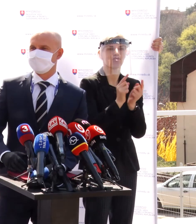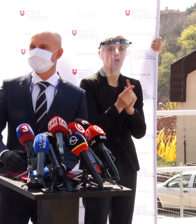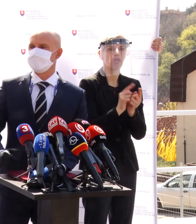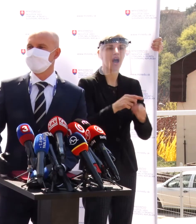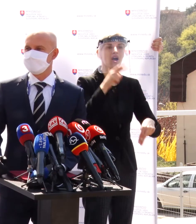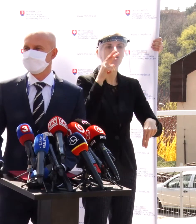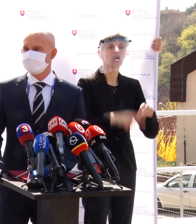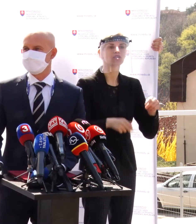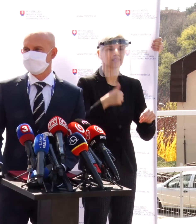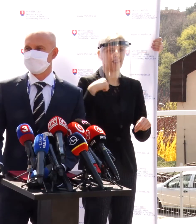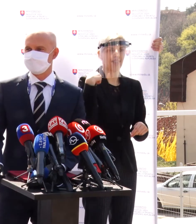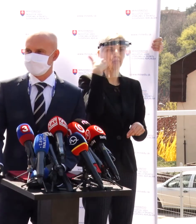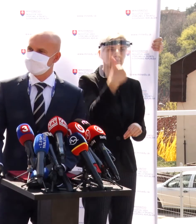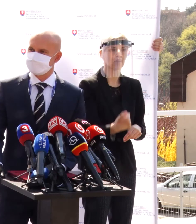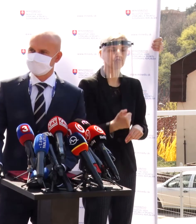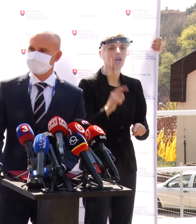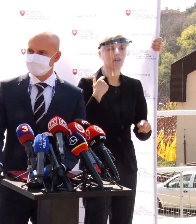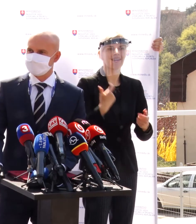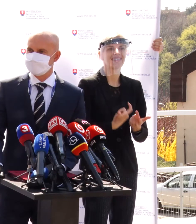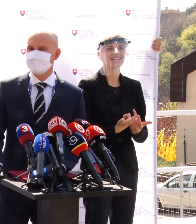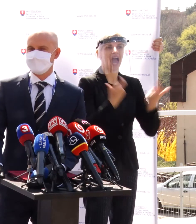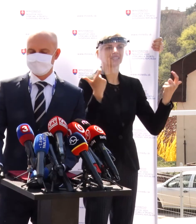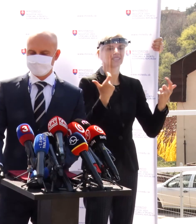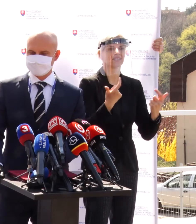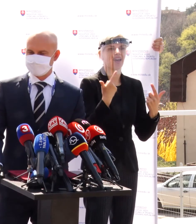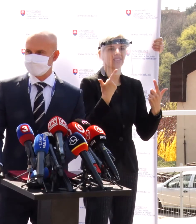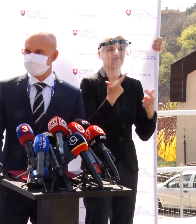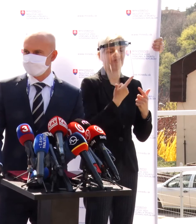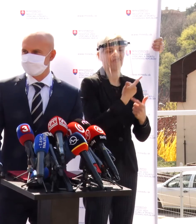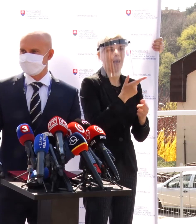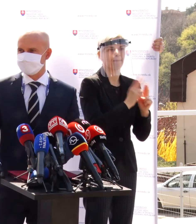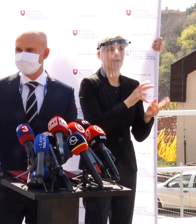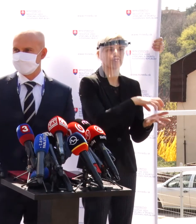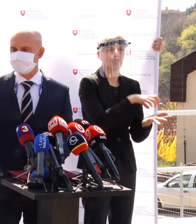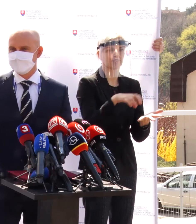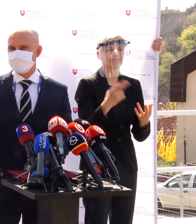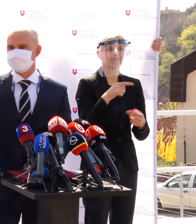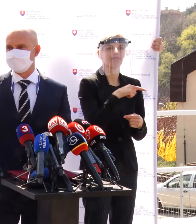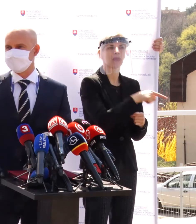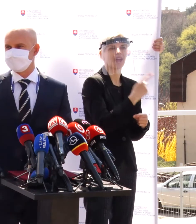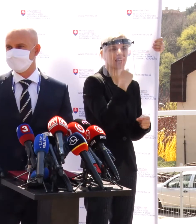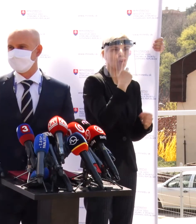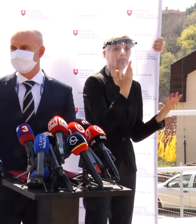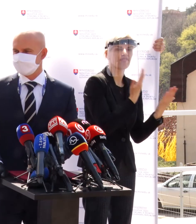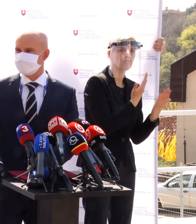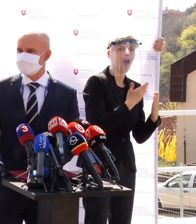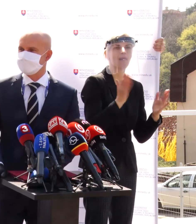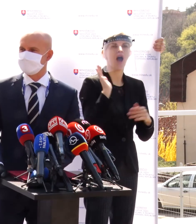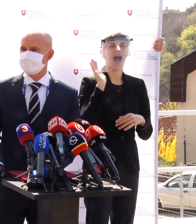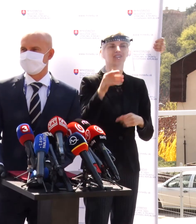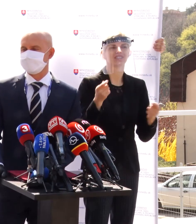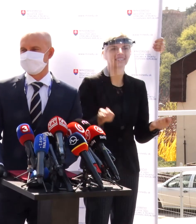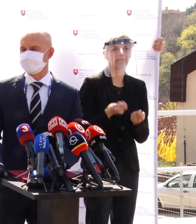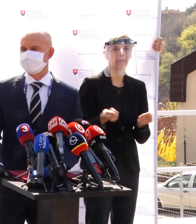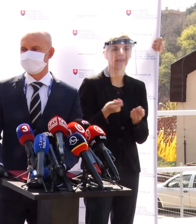do konca budúceho týždňa budeme mať ujasnené tieto varianty aj v rámci nášho tímu, ktorý je vytvorený, aj v rámci ústredného